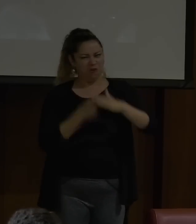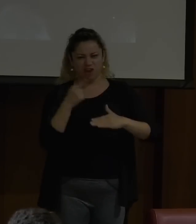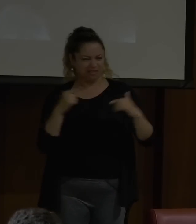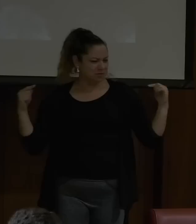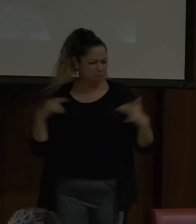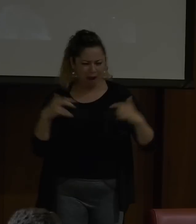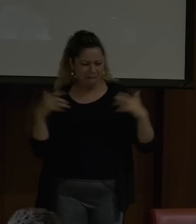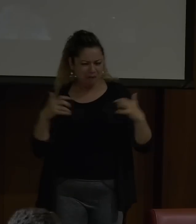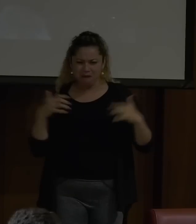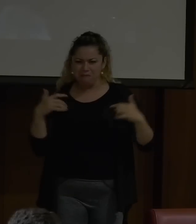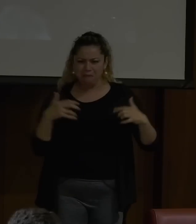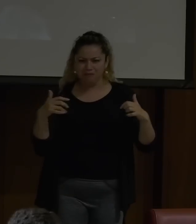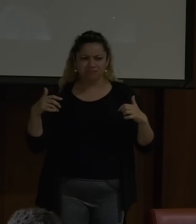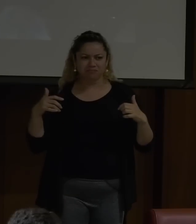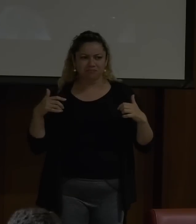en su